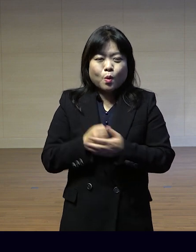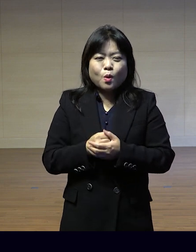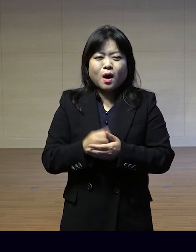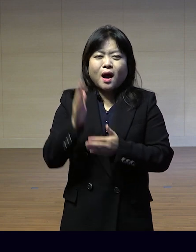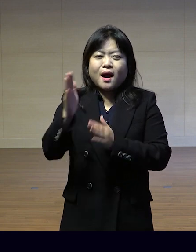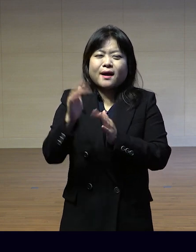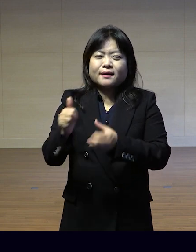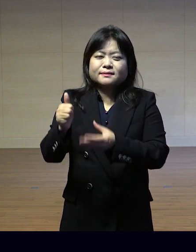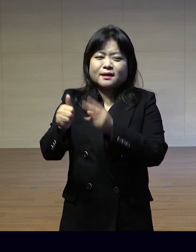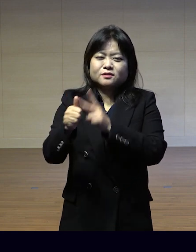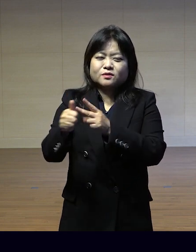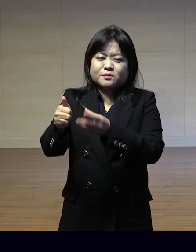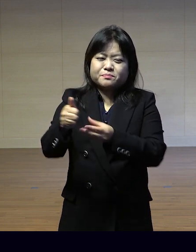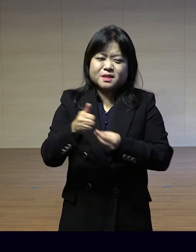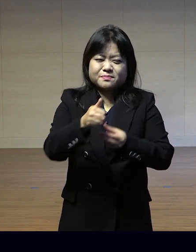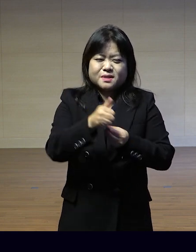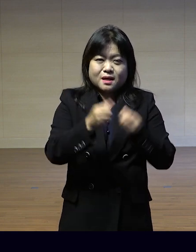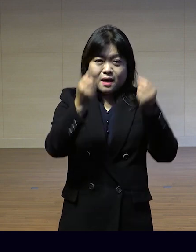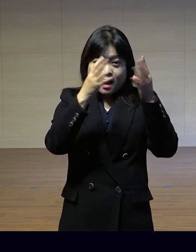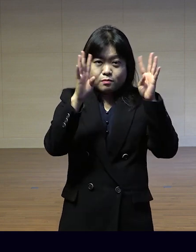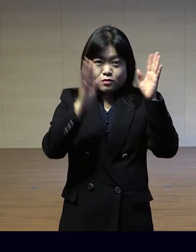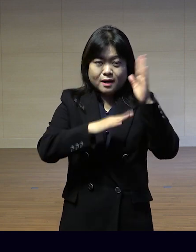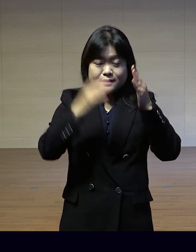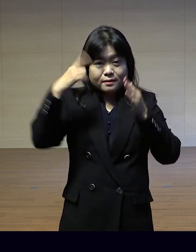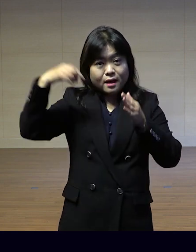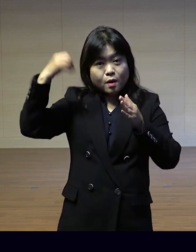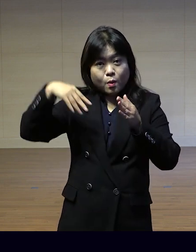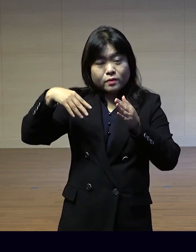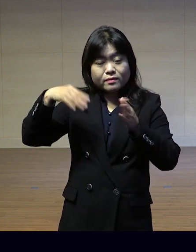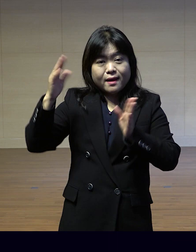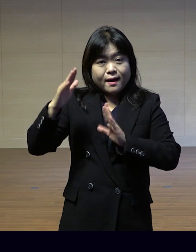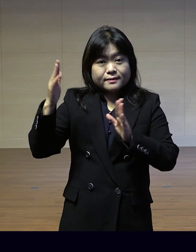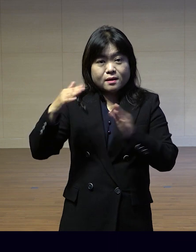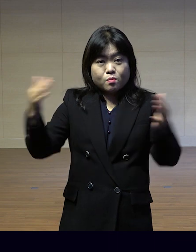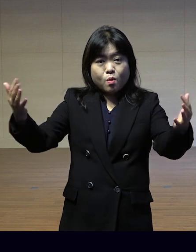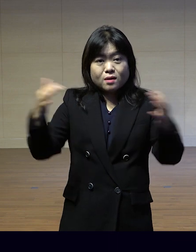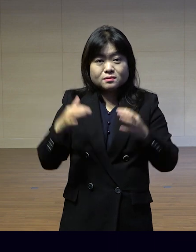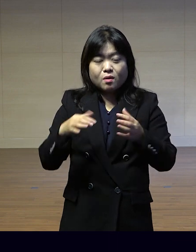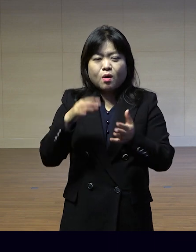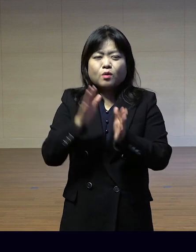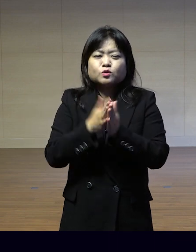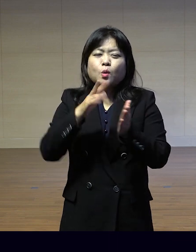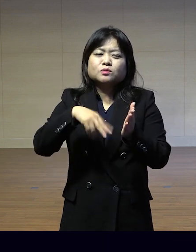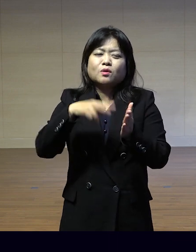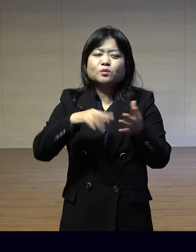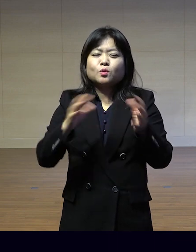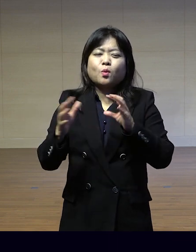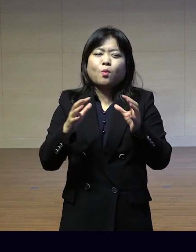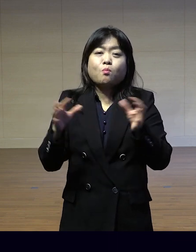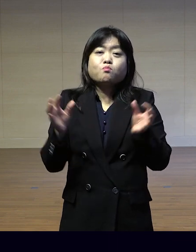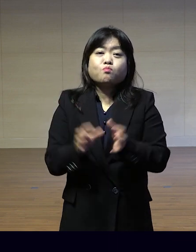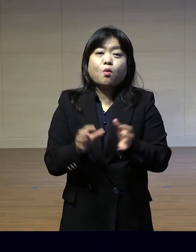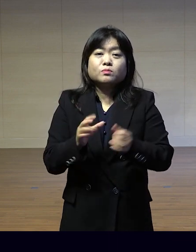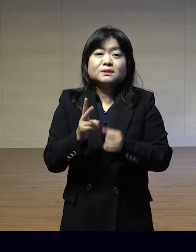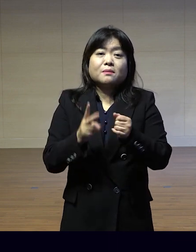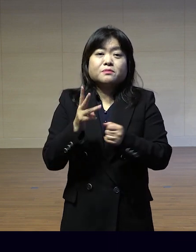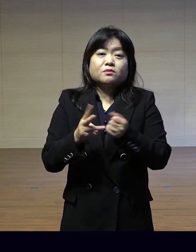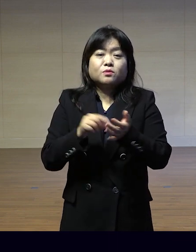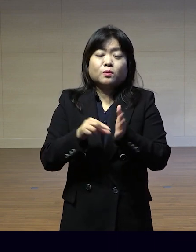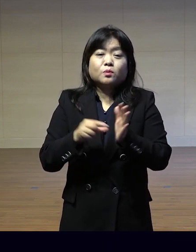강사 선생님 또 학부 학생 대학원생 이렇게 해서 독서 토론 모임을 한 2-3년 지금 하고